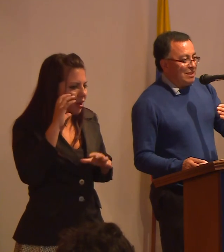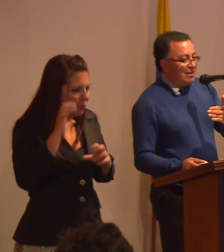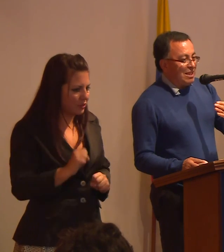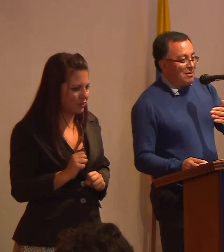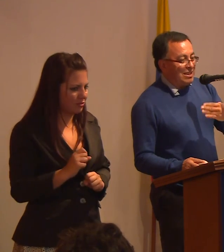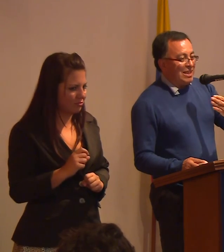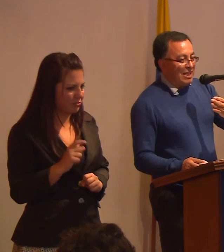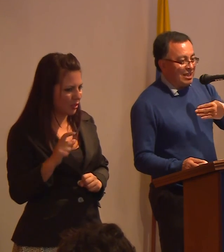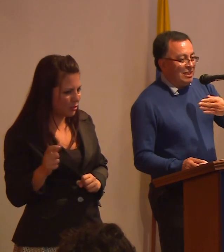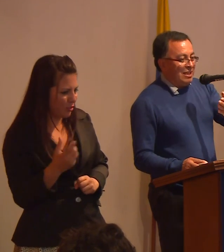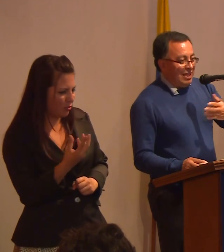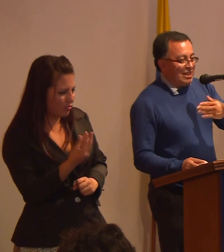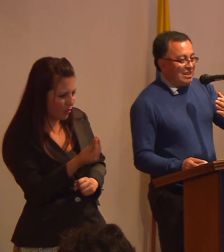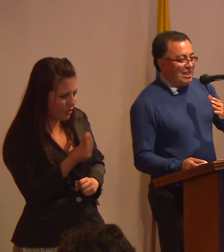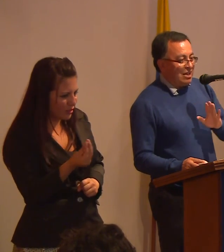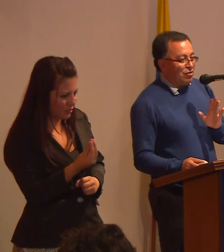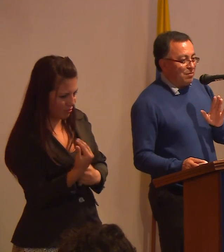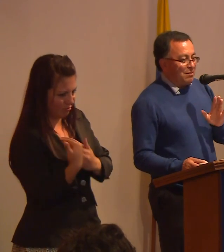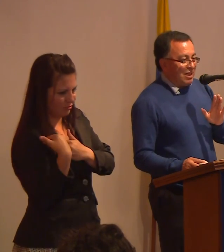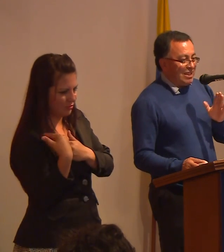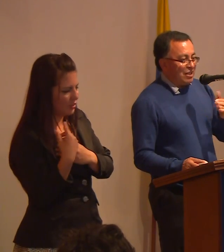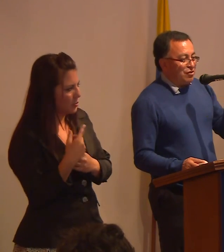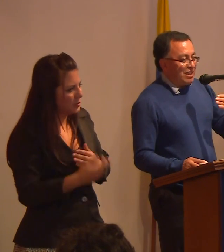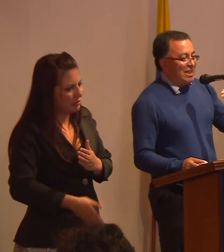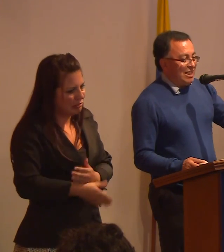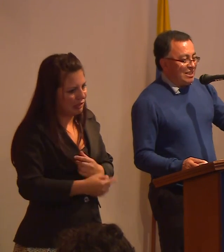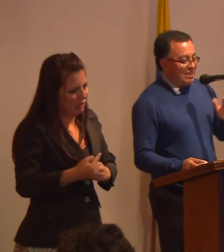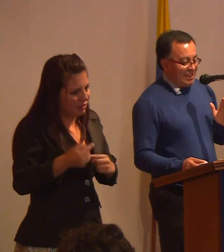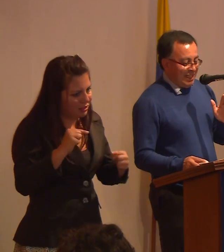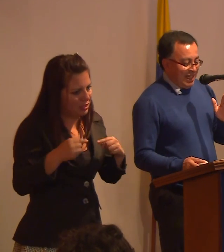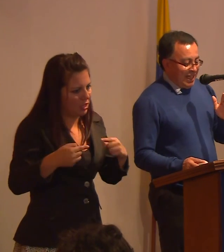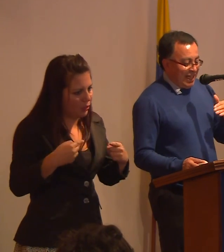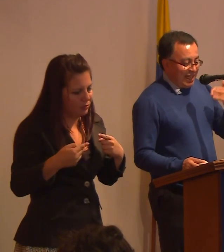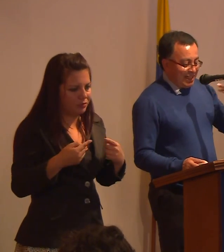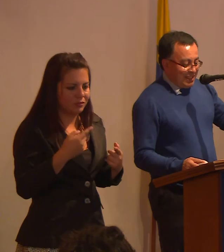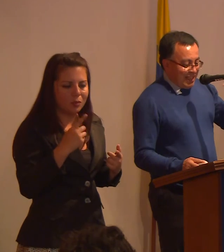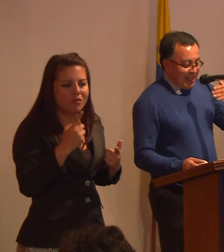pues precisamente de mantener ese diálogo permanente con quienes